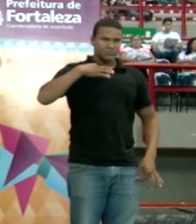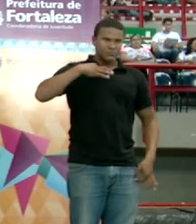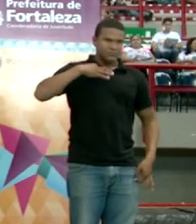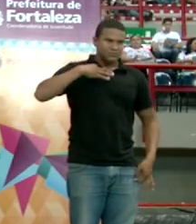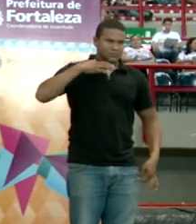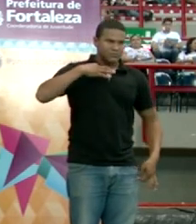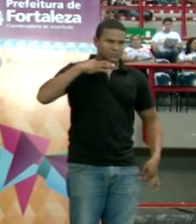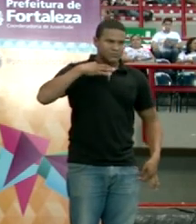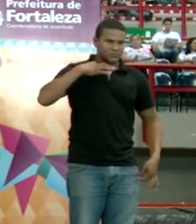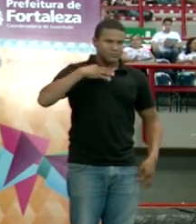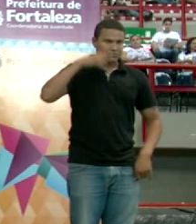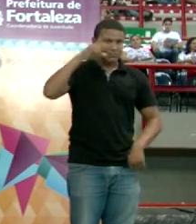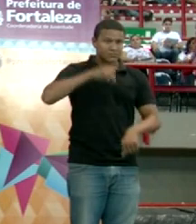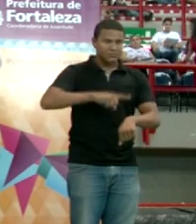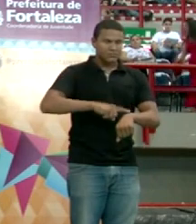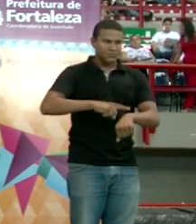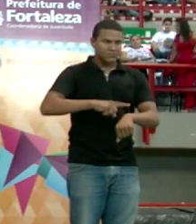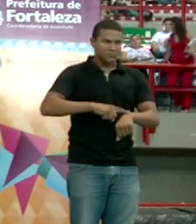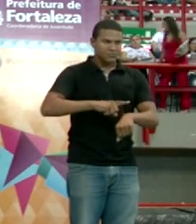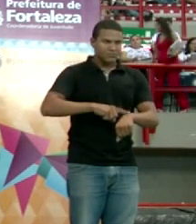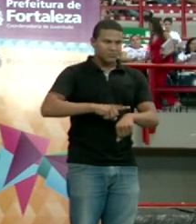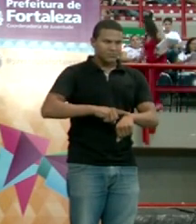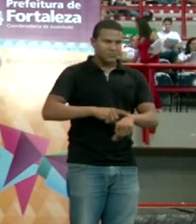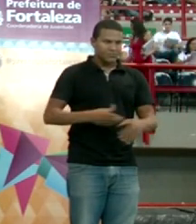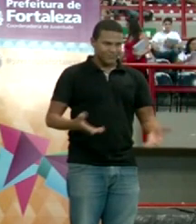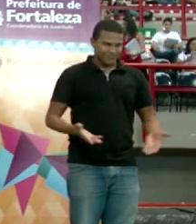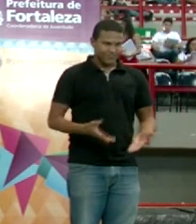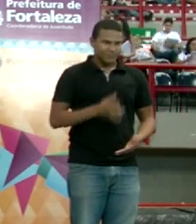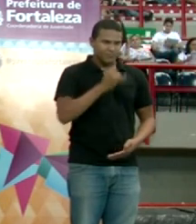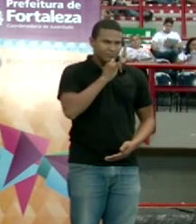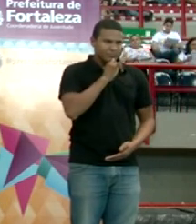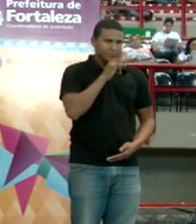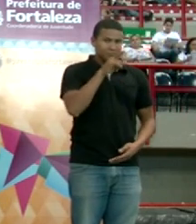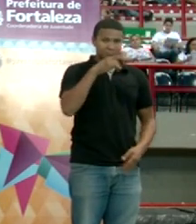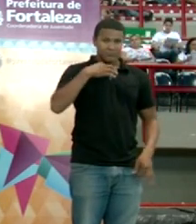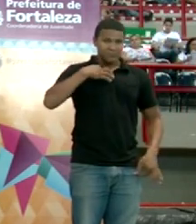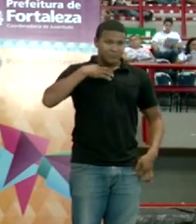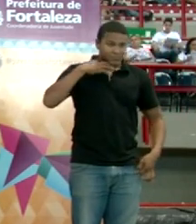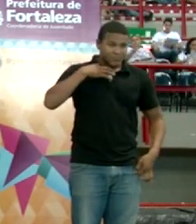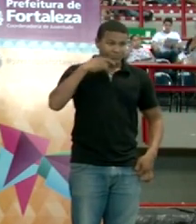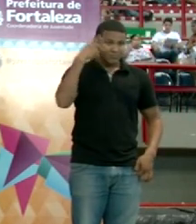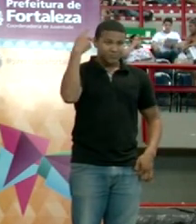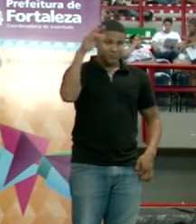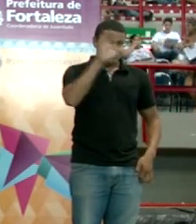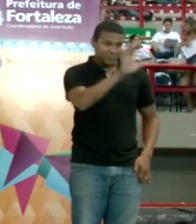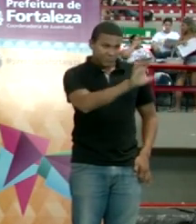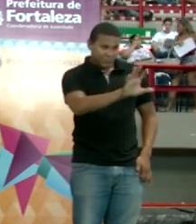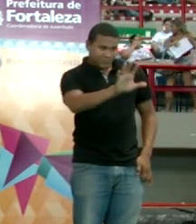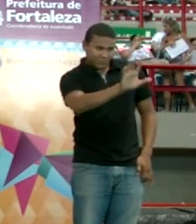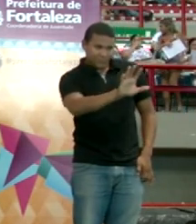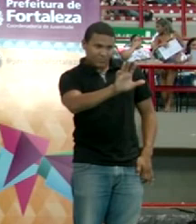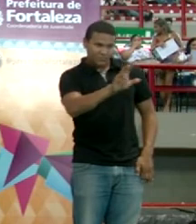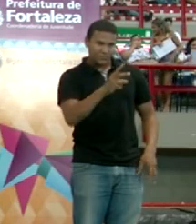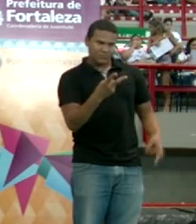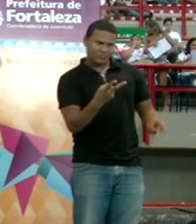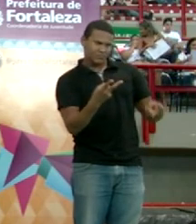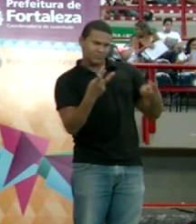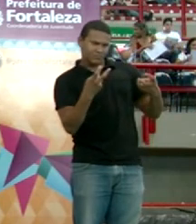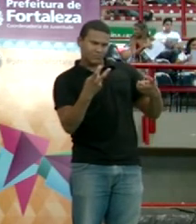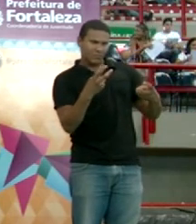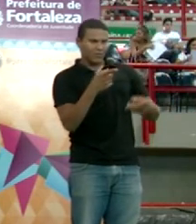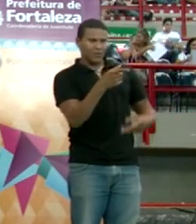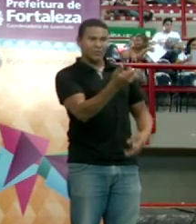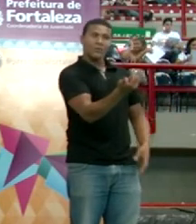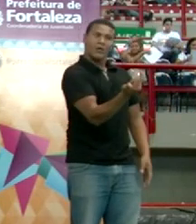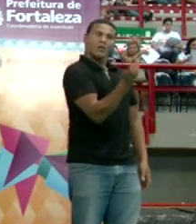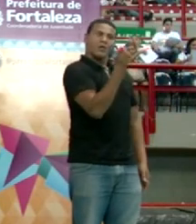vestindo neste momento, a forma como você está vestida agora, isso me passa uma mensagem